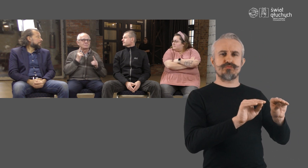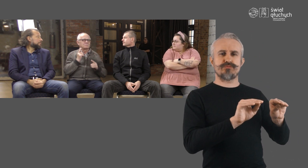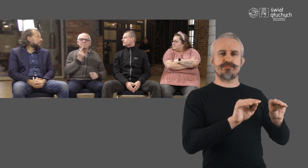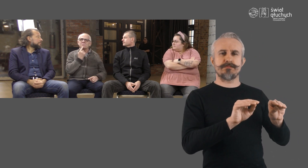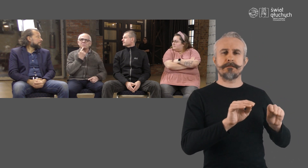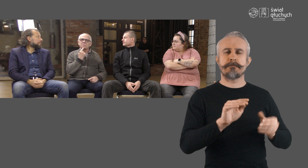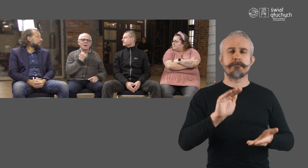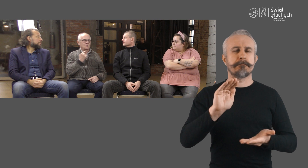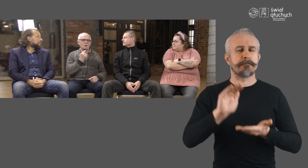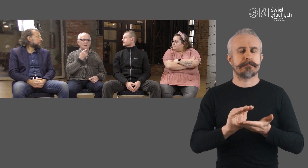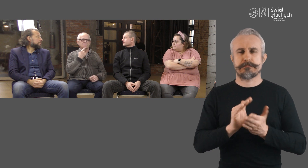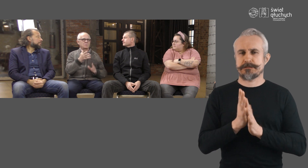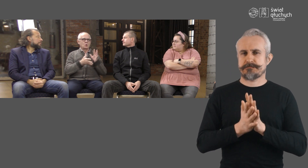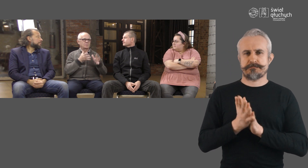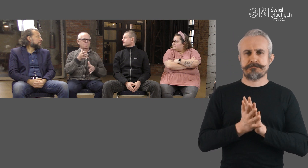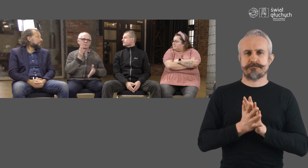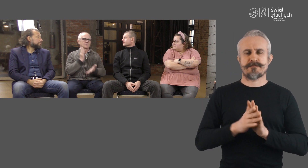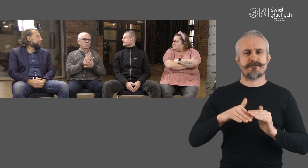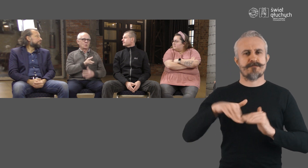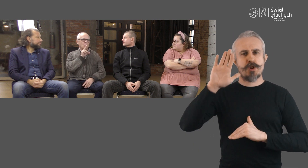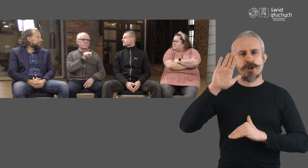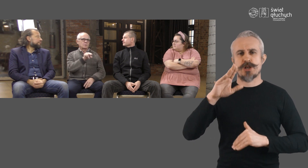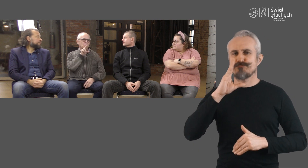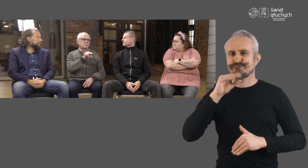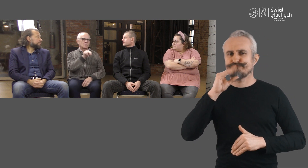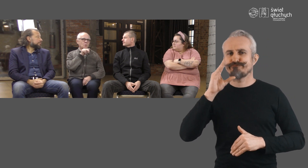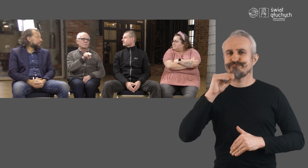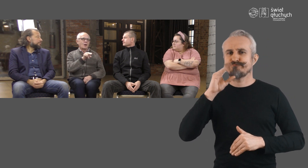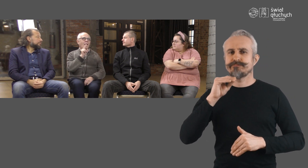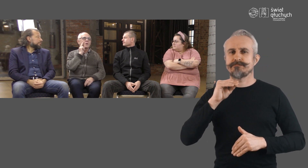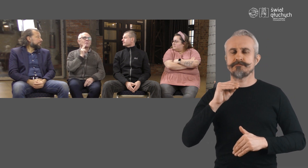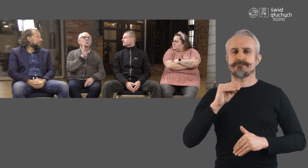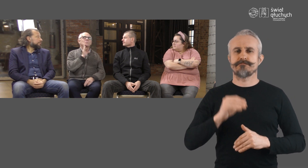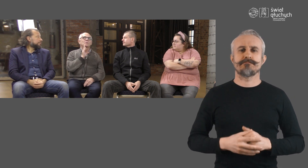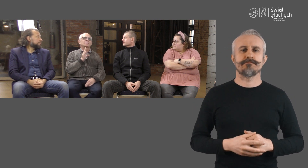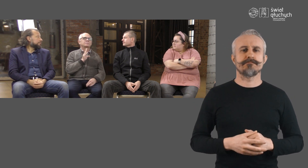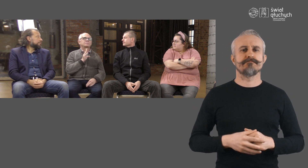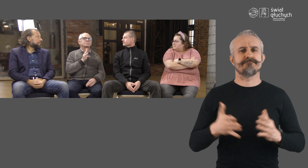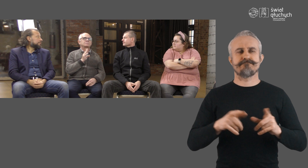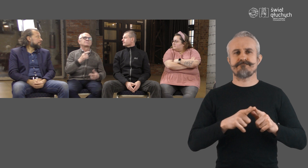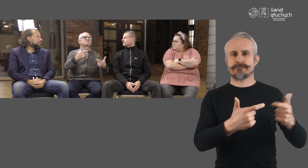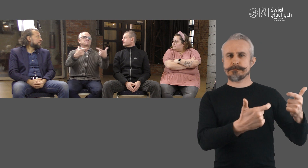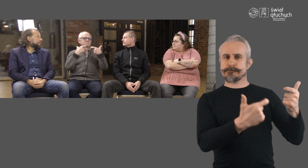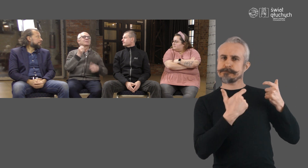Ponieważ dawniej nauczyciele bardzo mało używali języka migowego, tylko